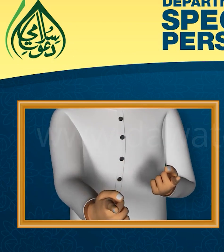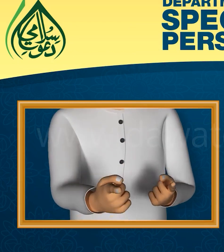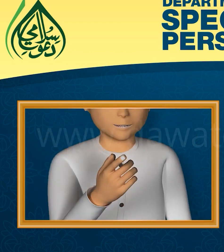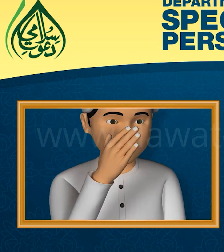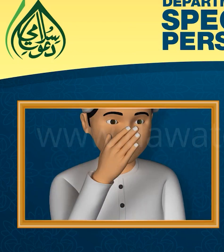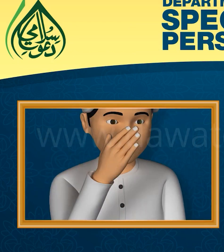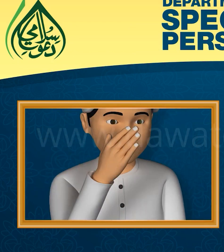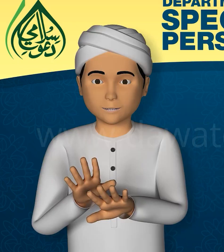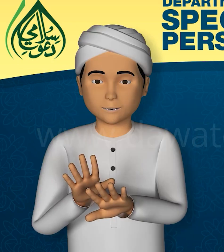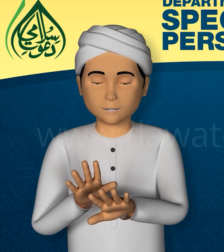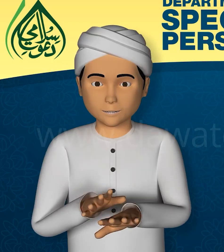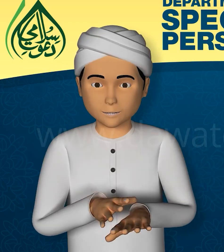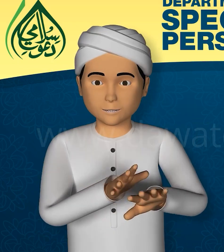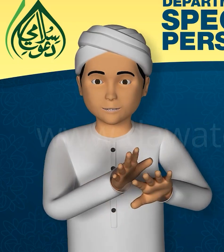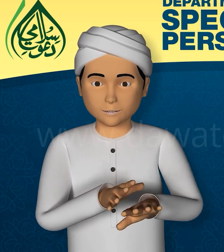चुगली